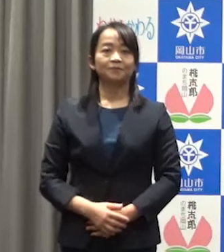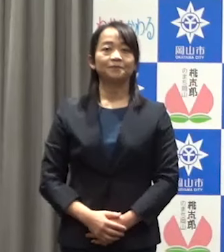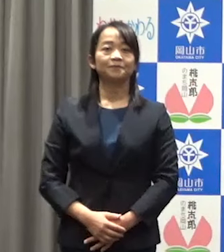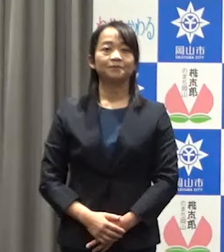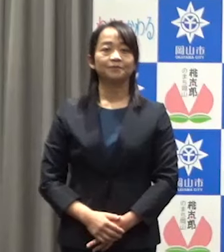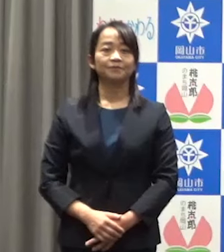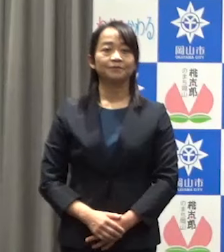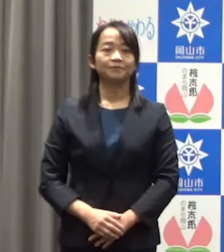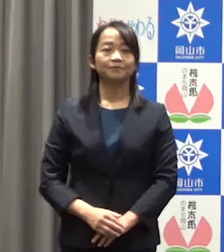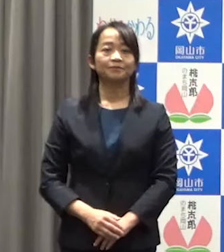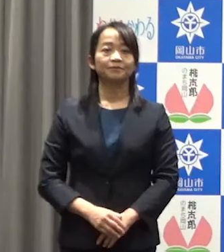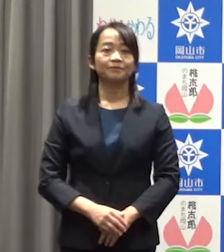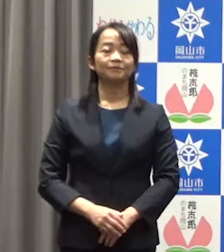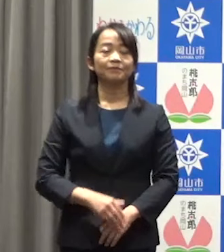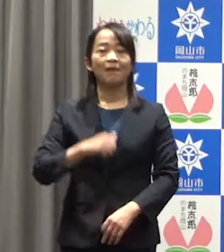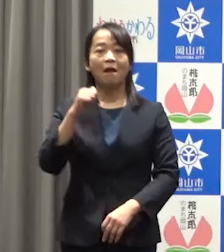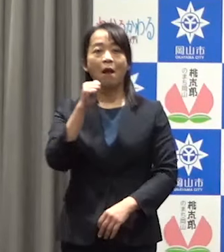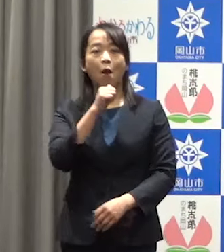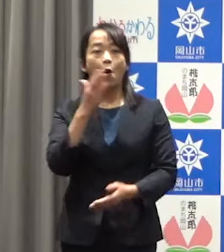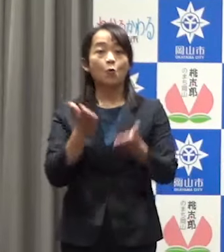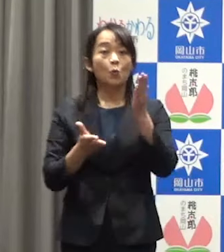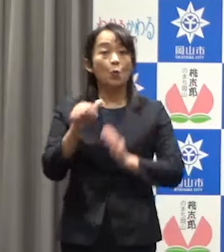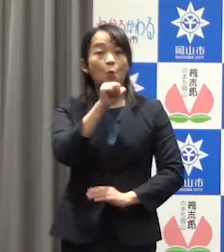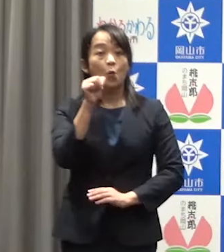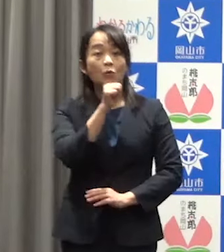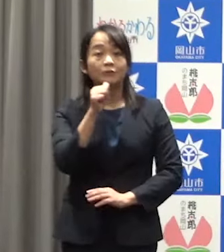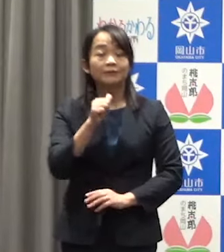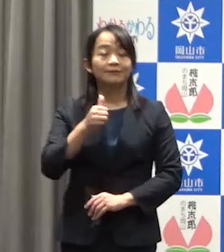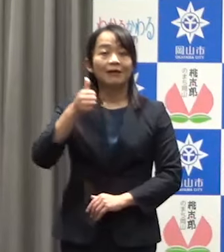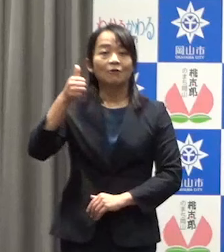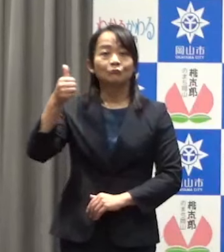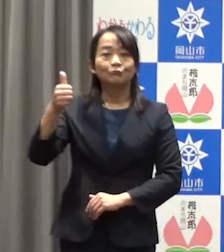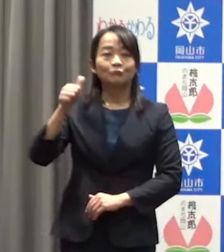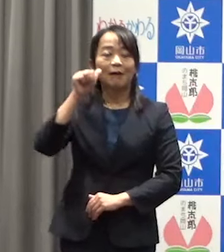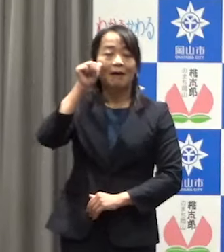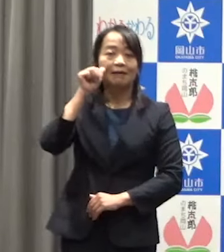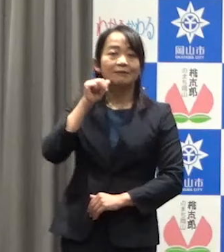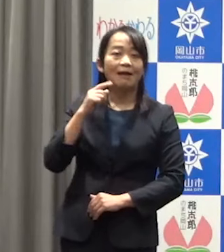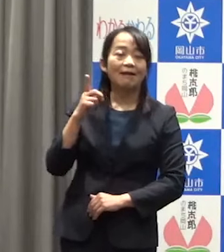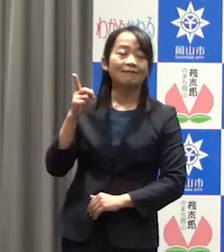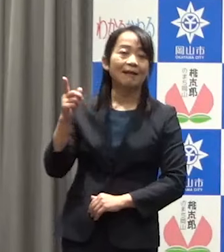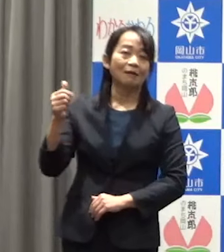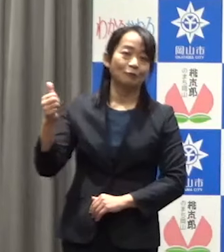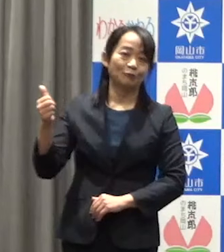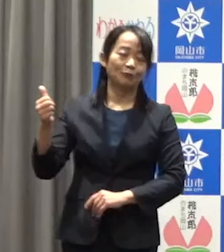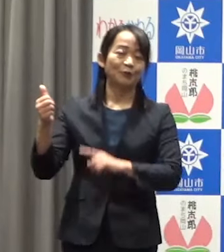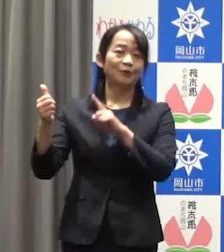コンシェルジェさんがもう相当慣れてもいますしですね、私は